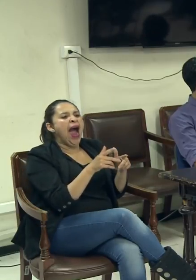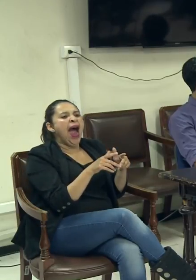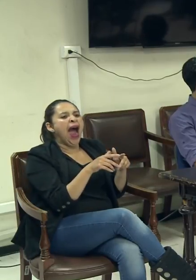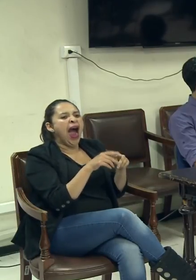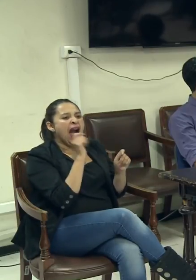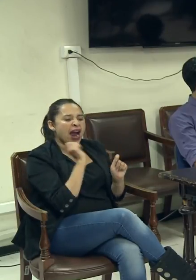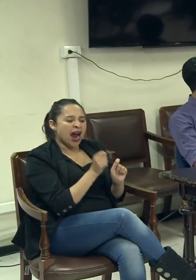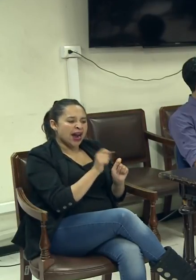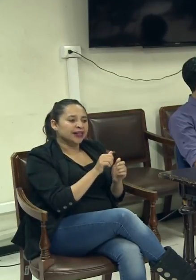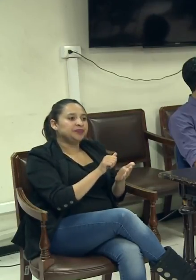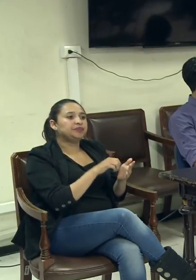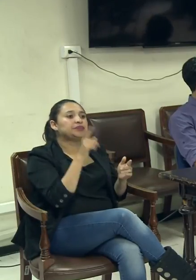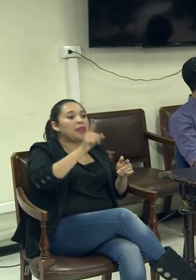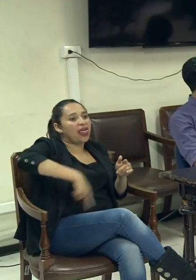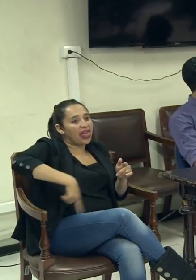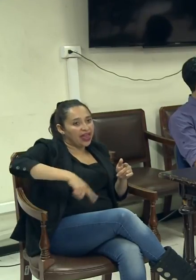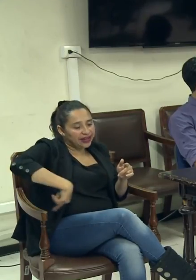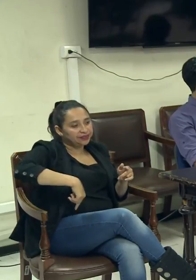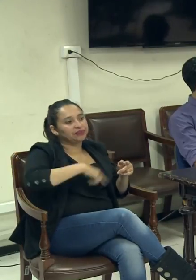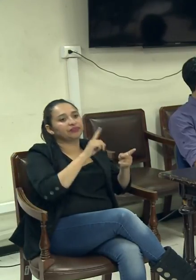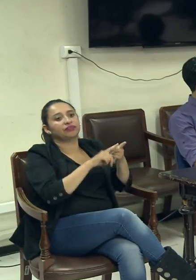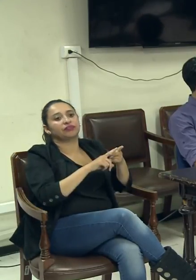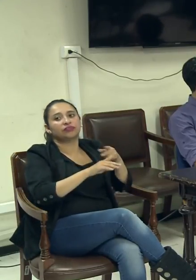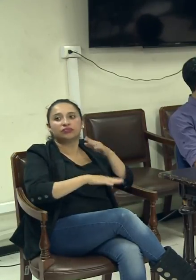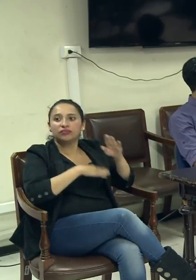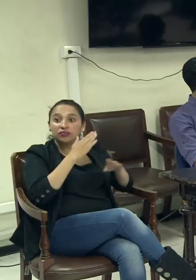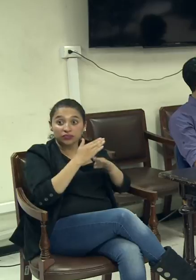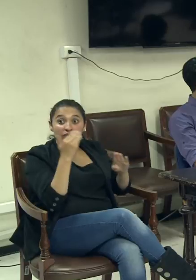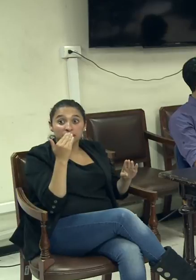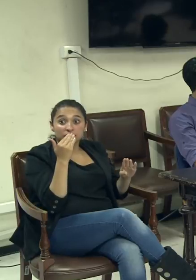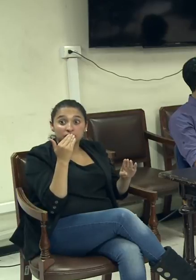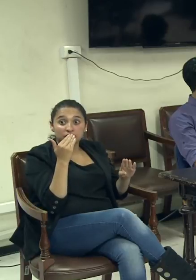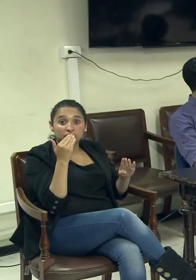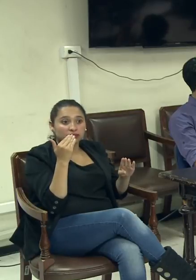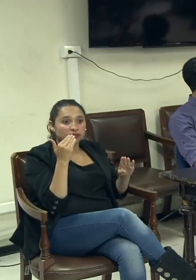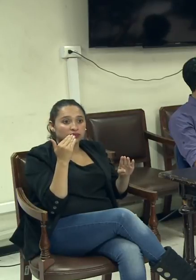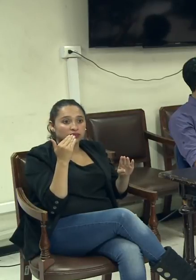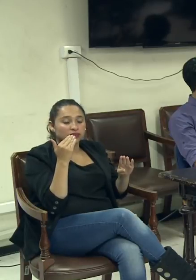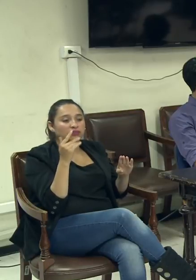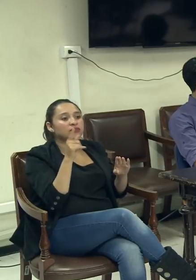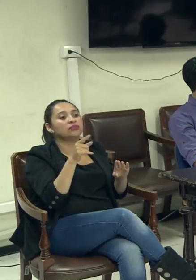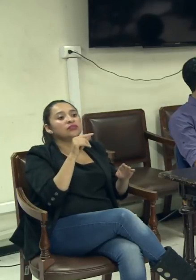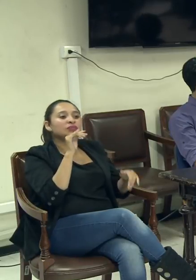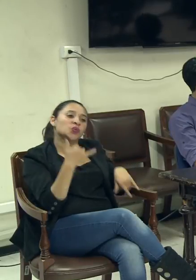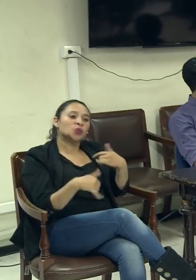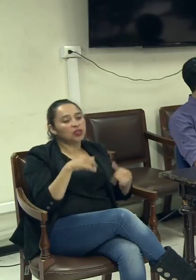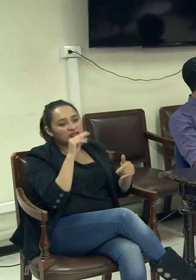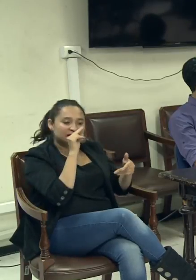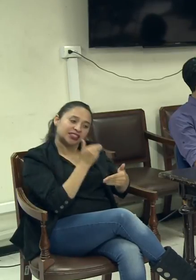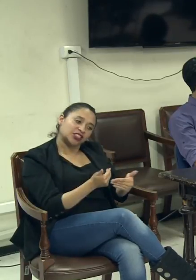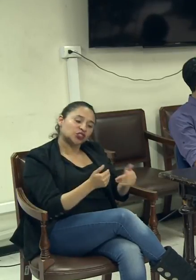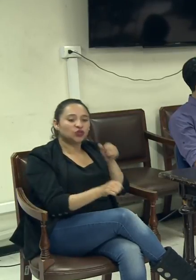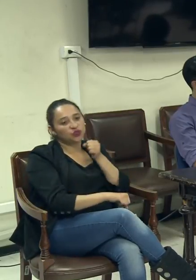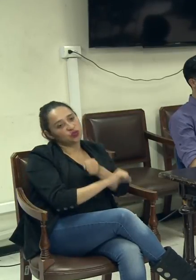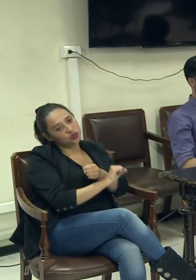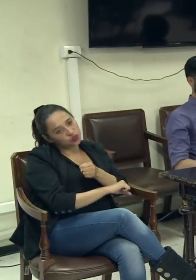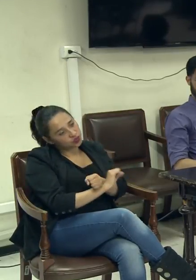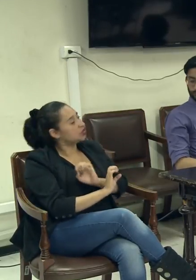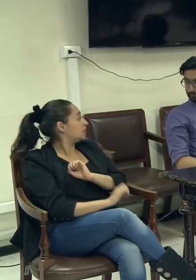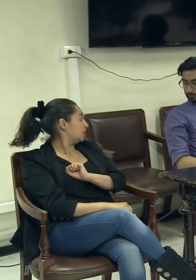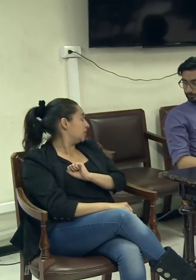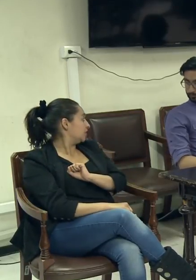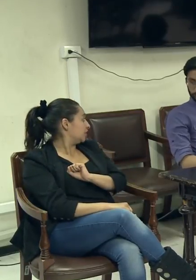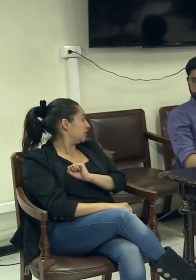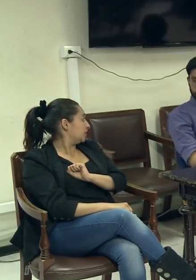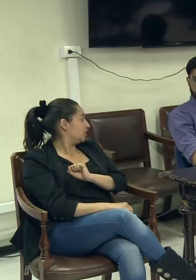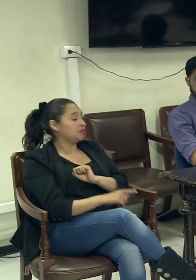y dos, de karate. Los juegos de niños era el fútbol, y porque le